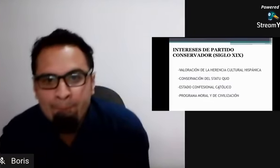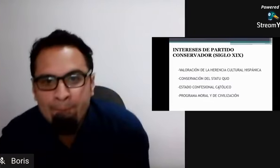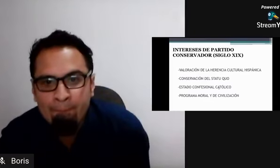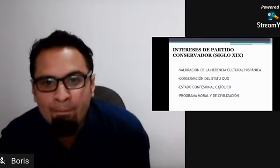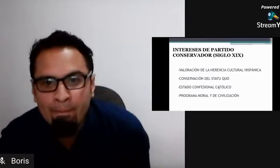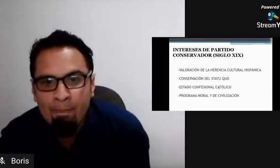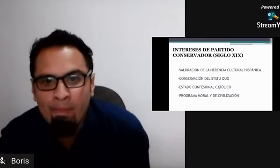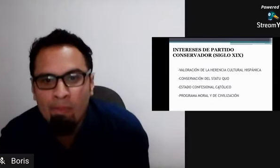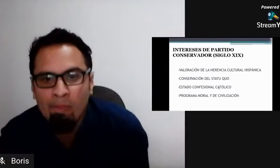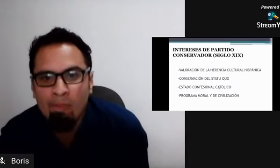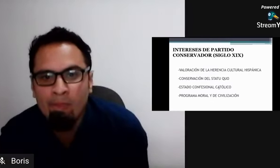estructura social.